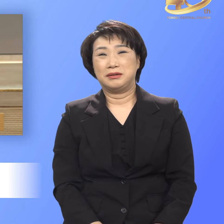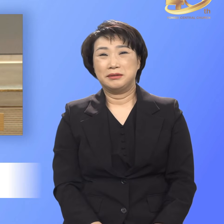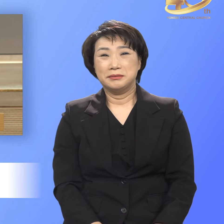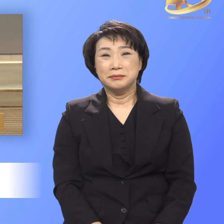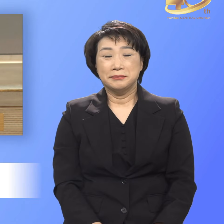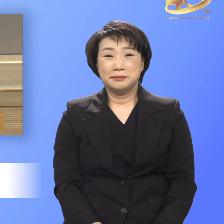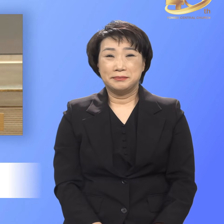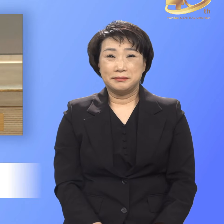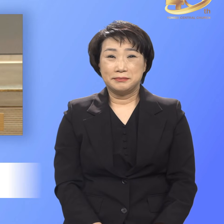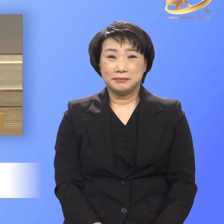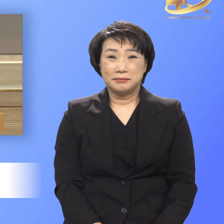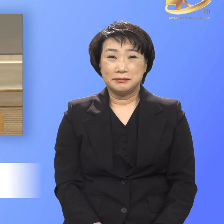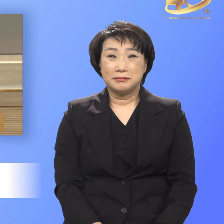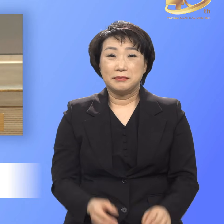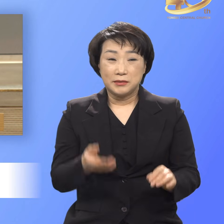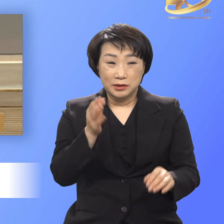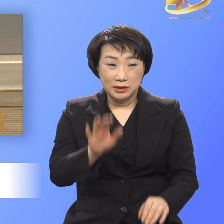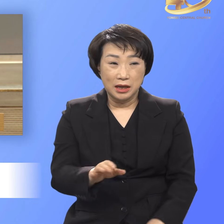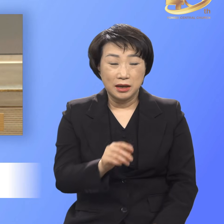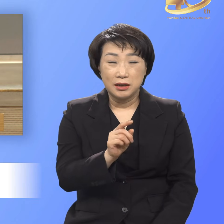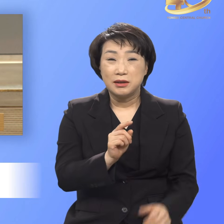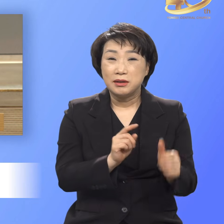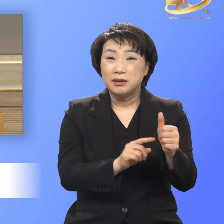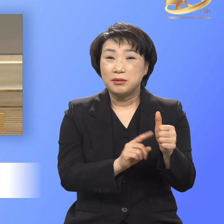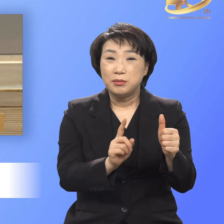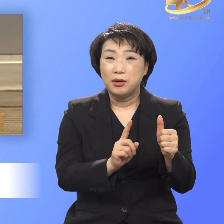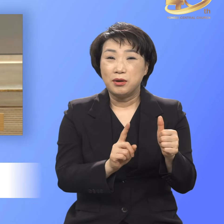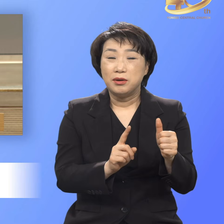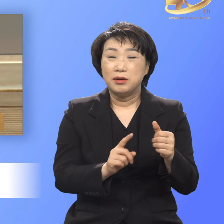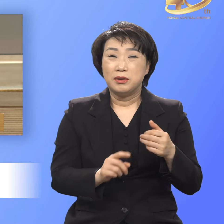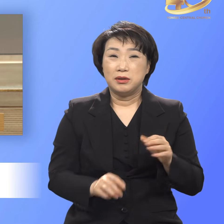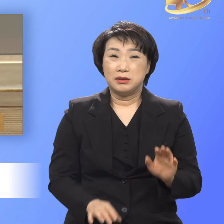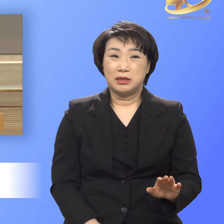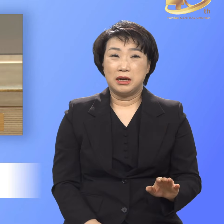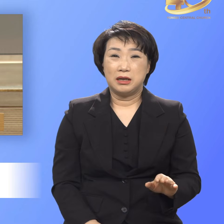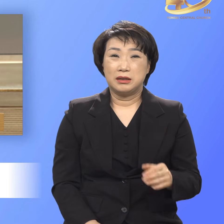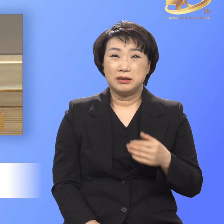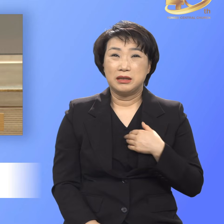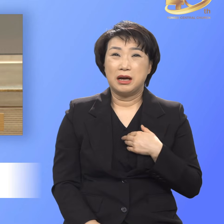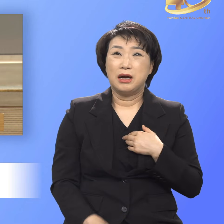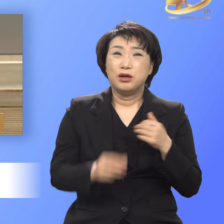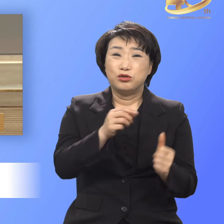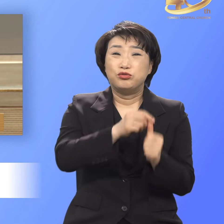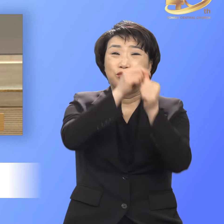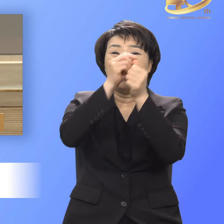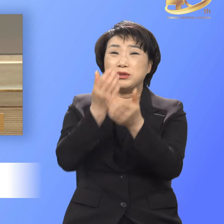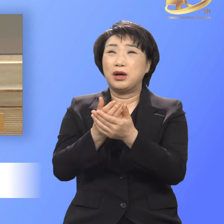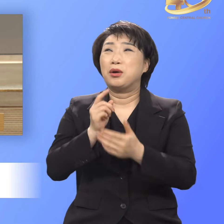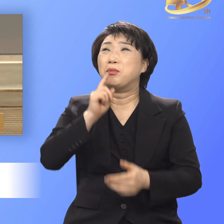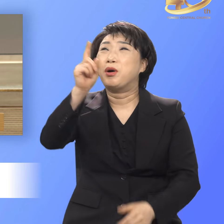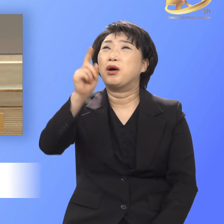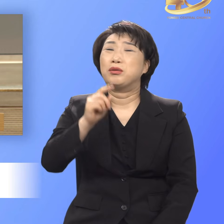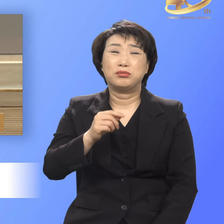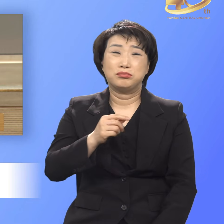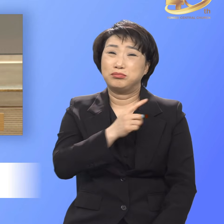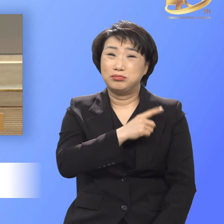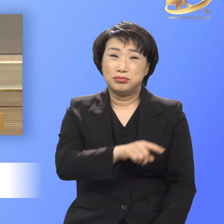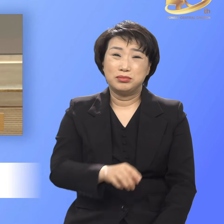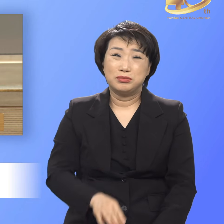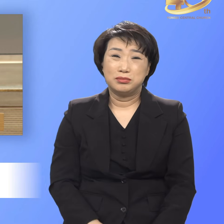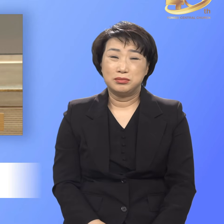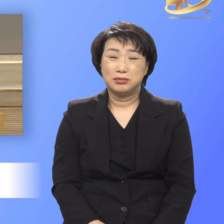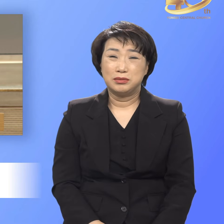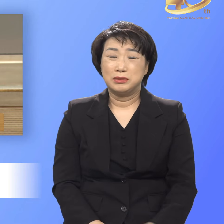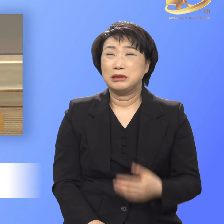응? 그런데도 나는 거기서 나를 구원해달라고 말할 수는 없습니다.